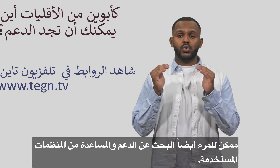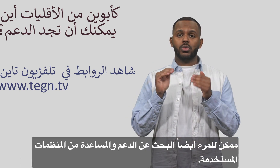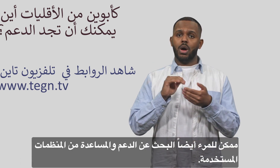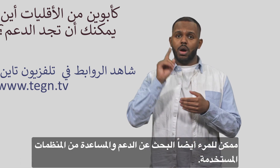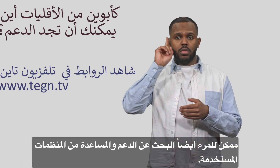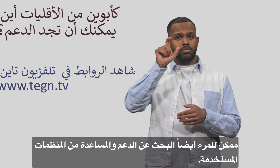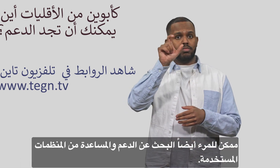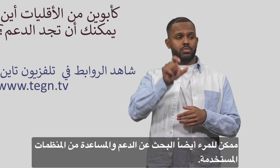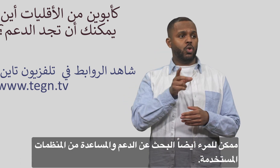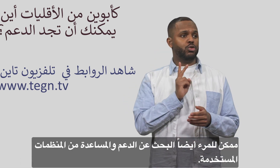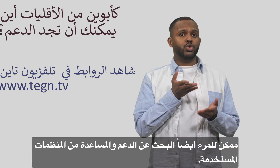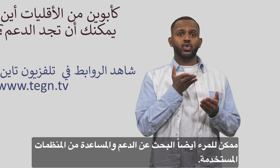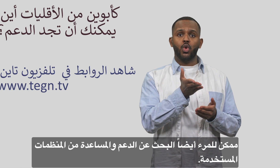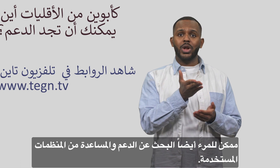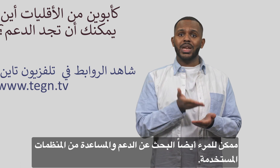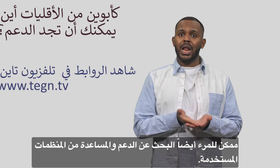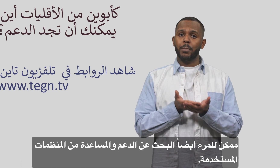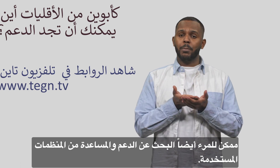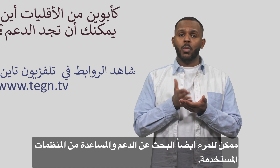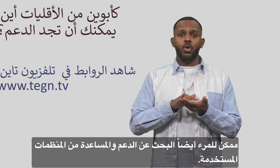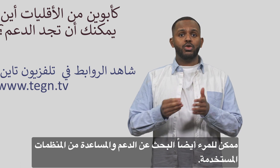ممكن للمرء أيضا البحث عن الدعم والمساعدة من المنظمات المستخدمة،